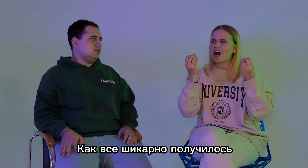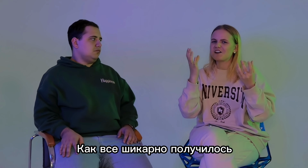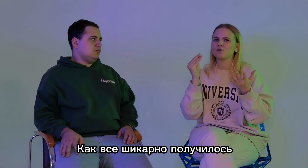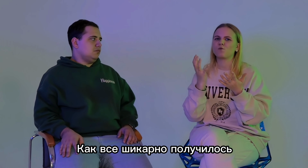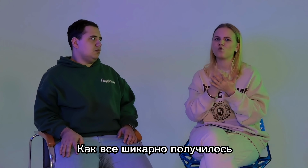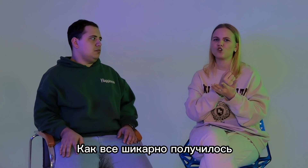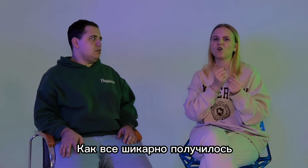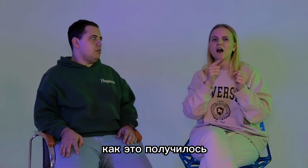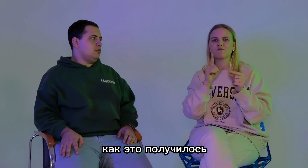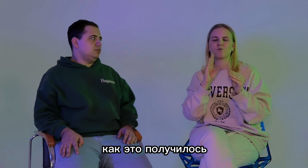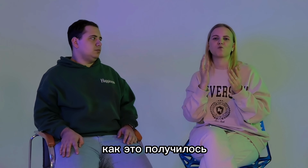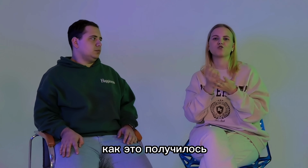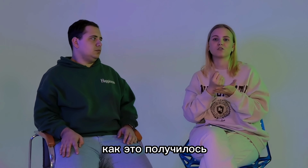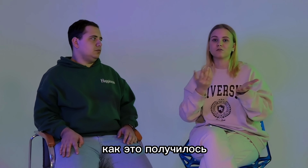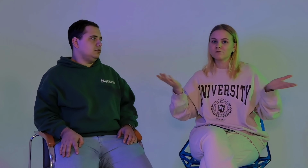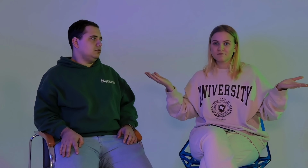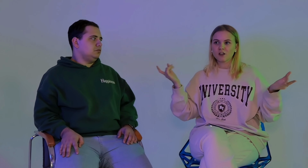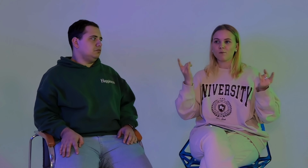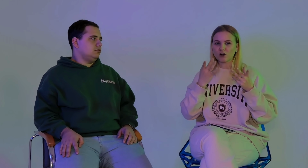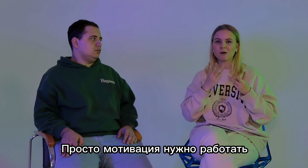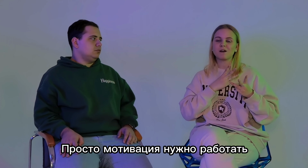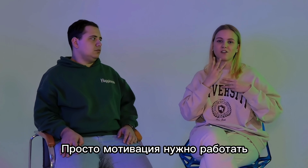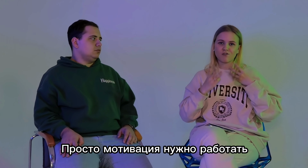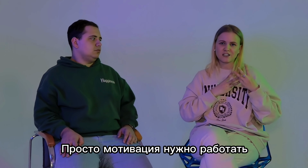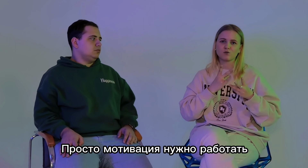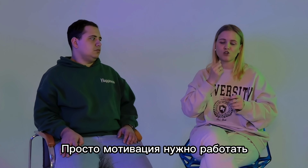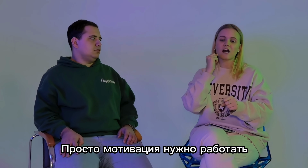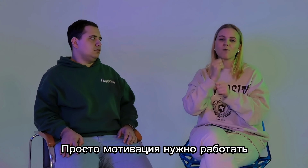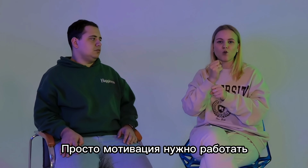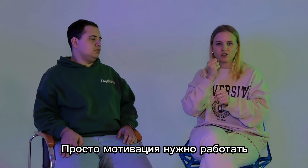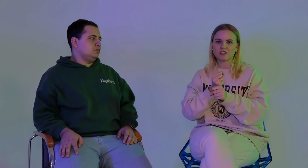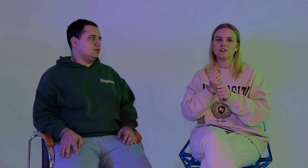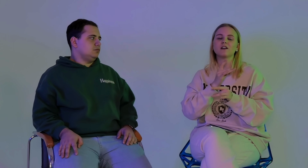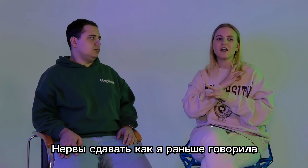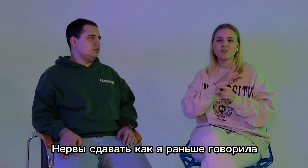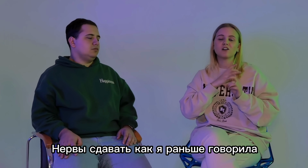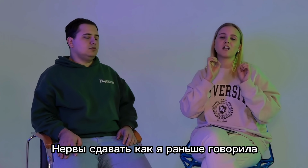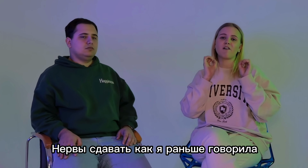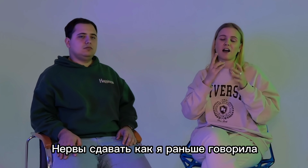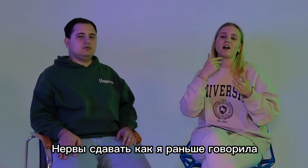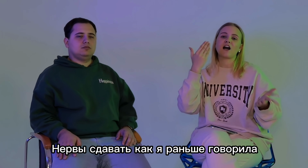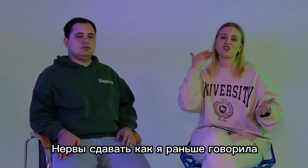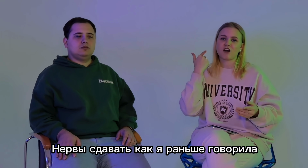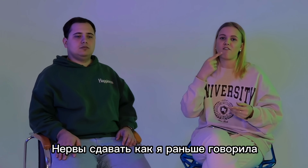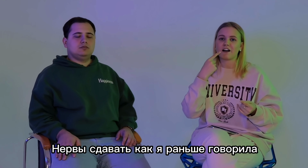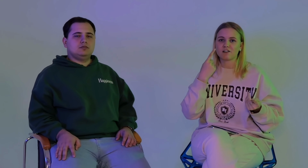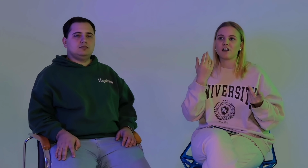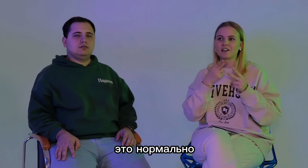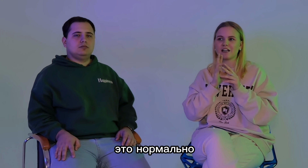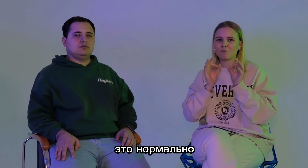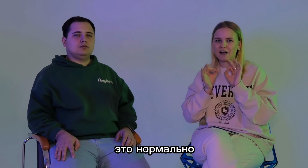шикарно все получилось, как все получилось. Вот, там, мотивация, нужно работать, мне не было давать, как я раньше говорила, это